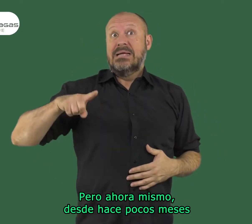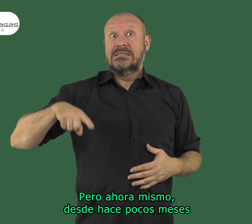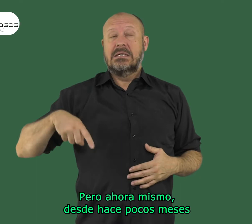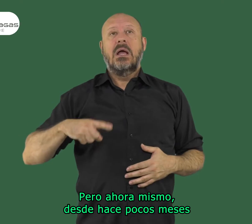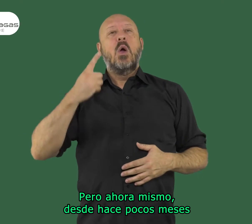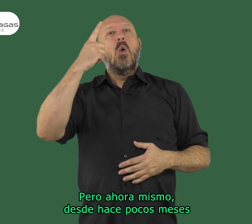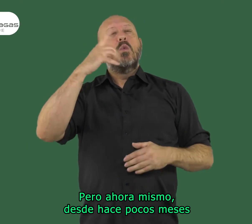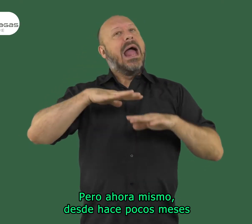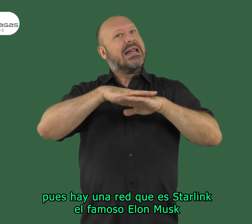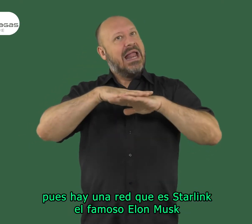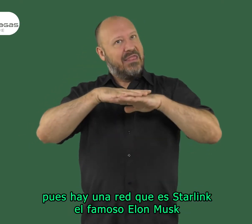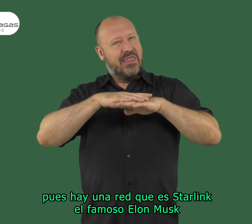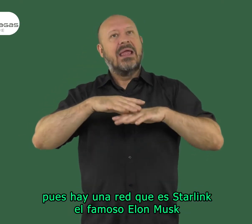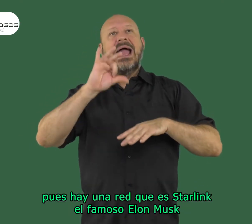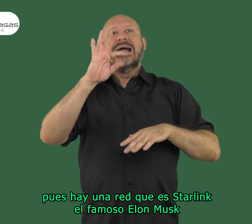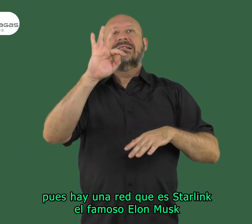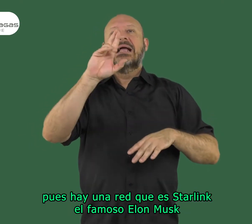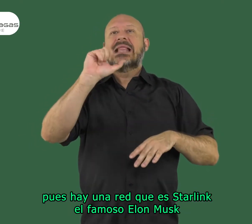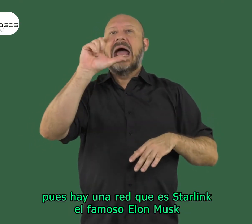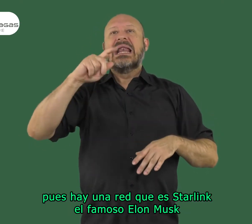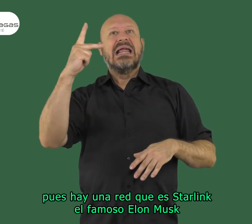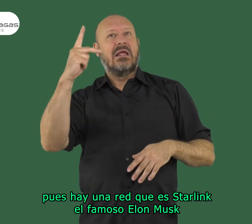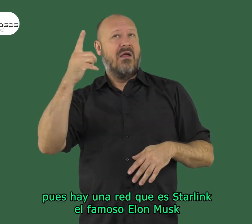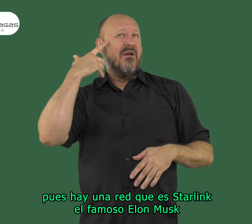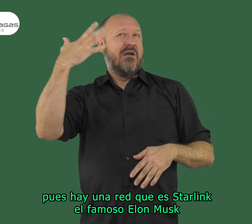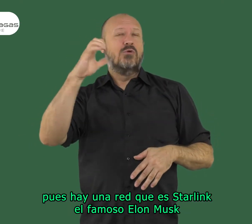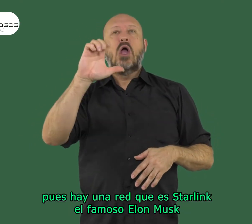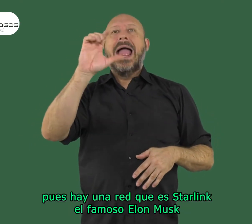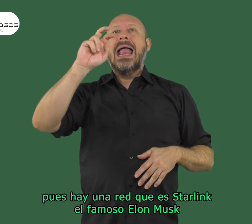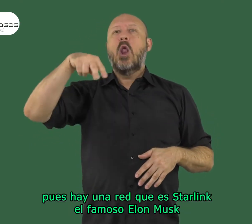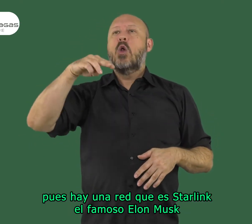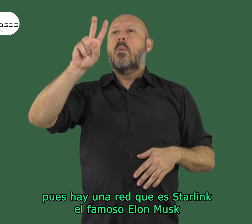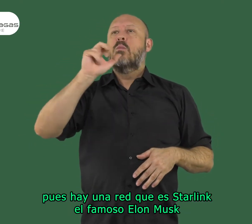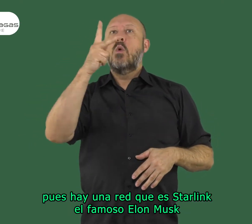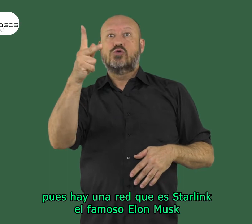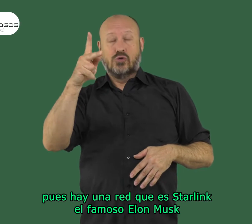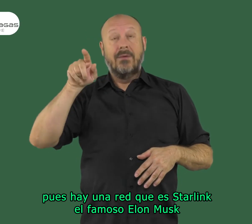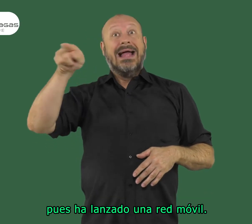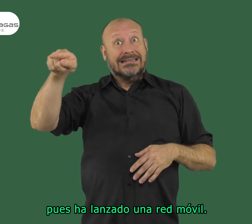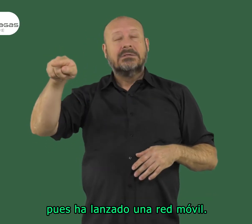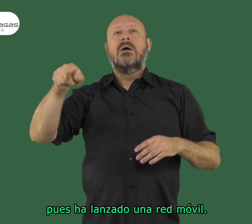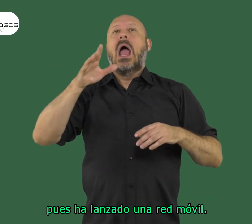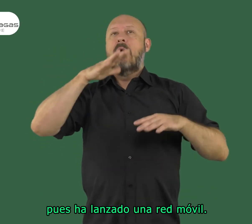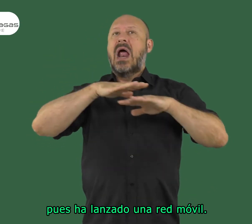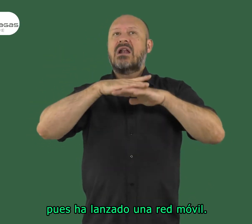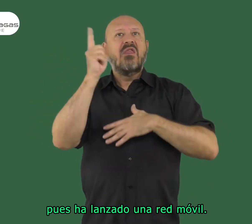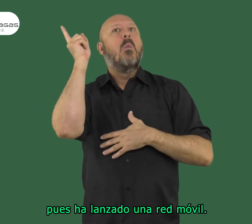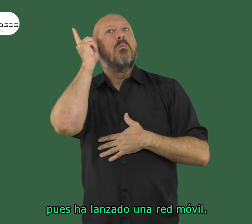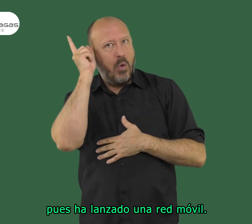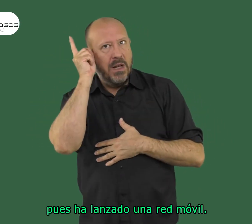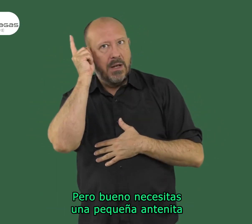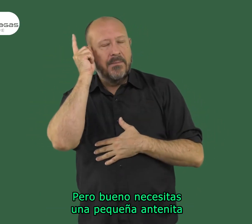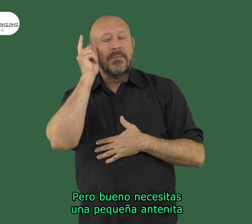hace meses, pues hay una red que es Starlink. El famoso Elon Musk pues ha lanzado una red